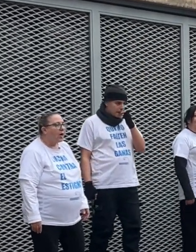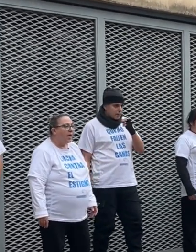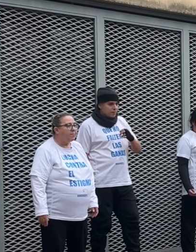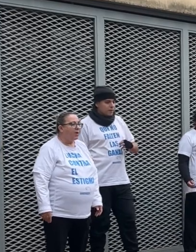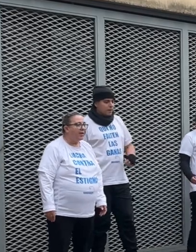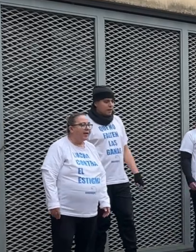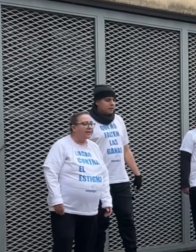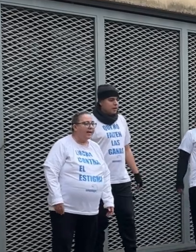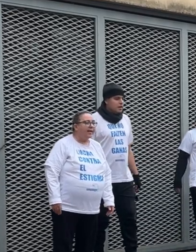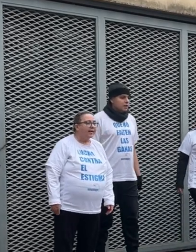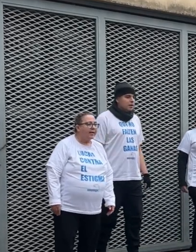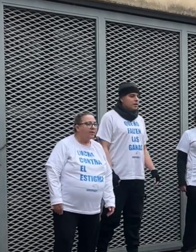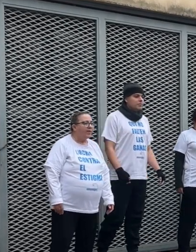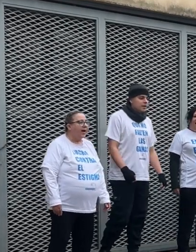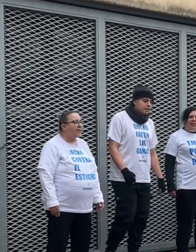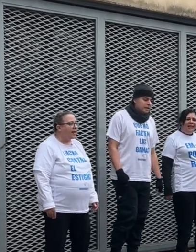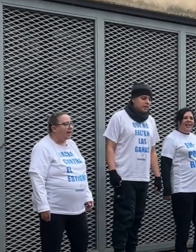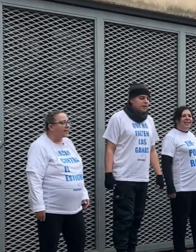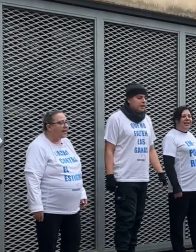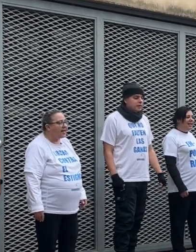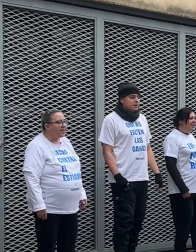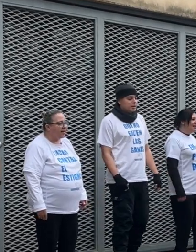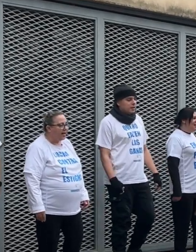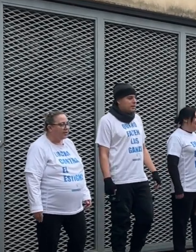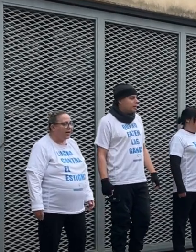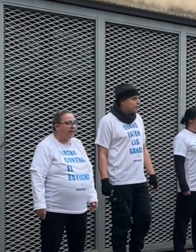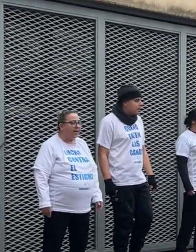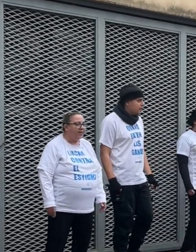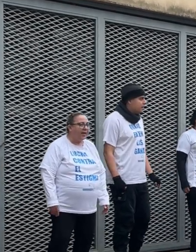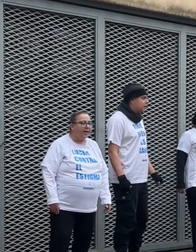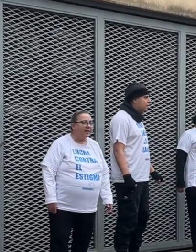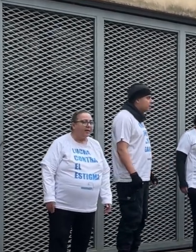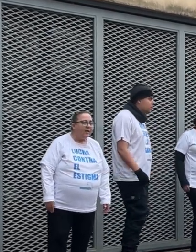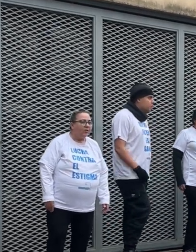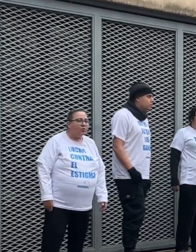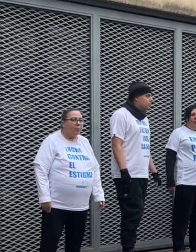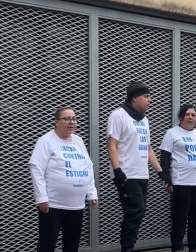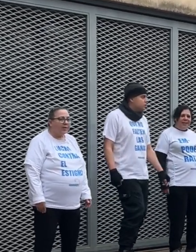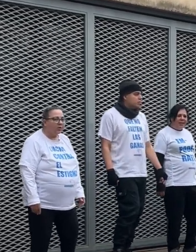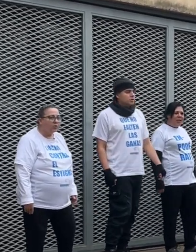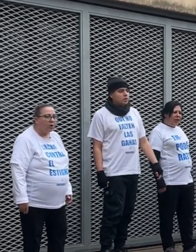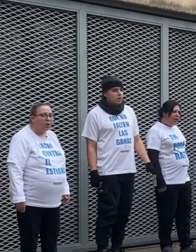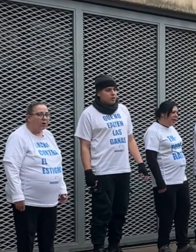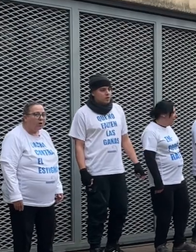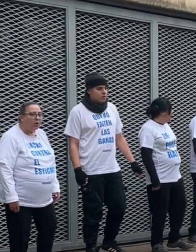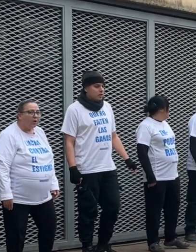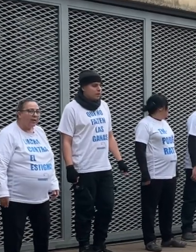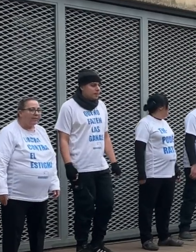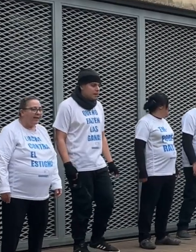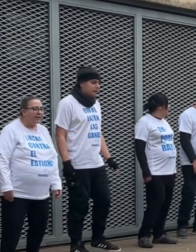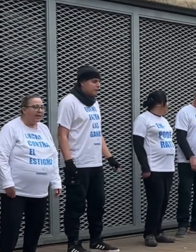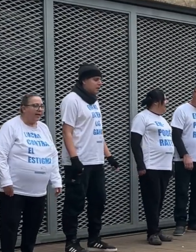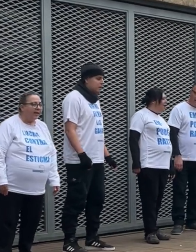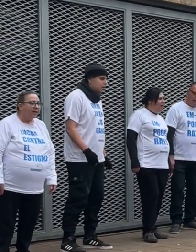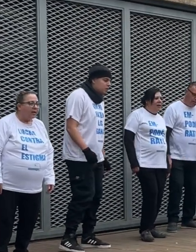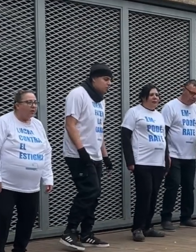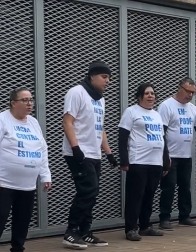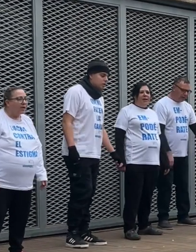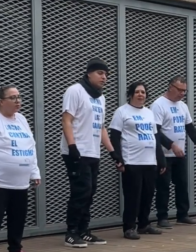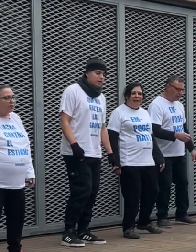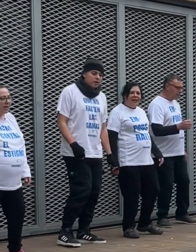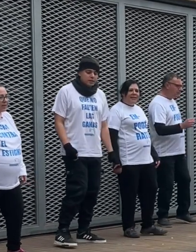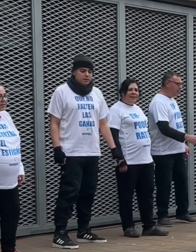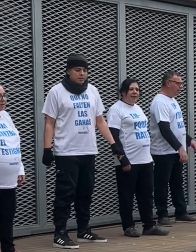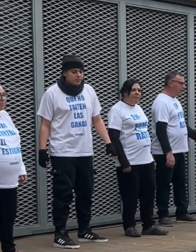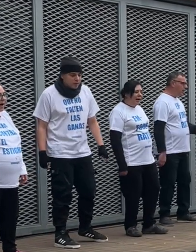ojos, empodérate, que no falten las ganas de crecer y crecer. Tú puedes con todo, libérate,